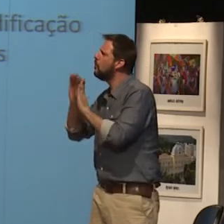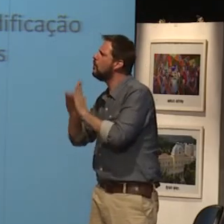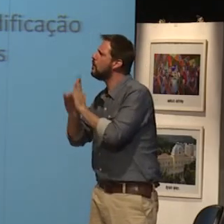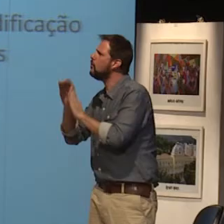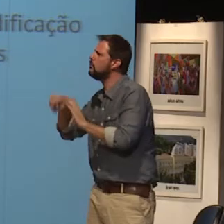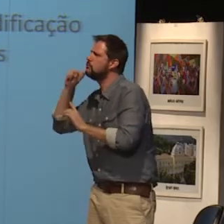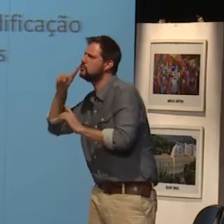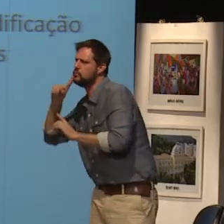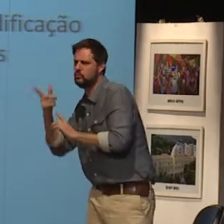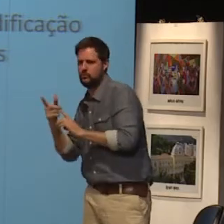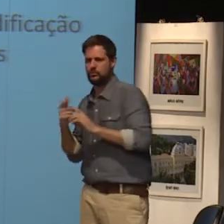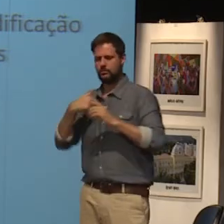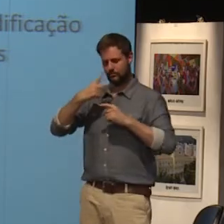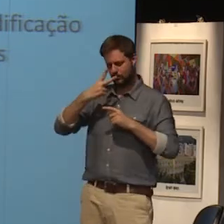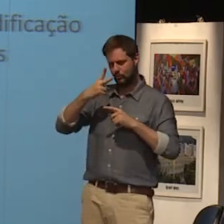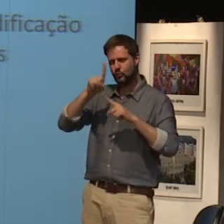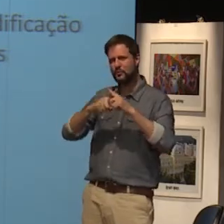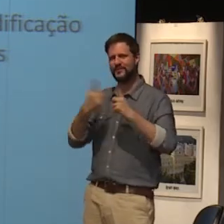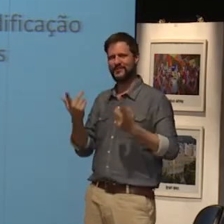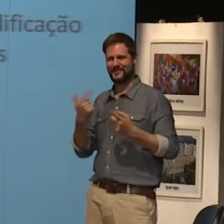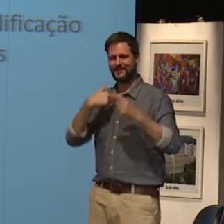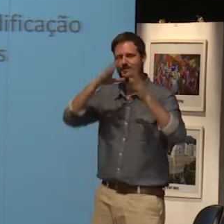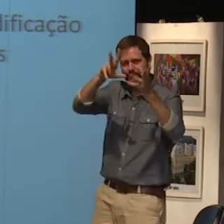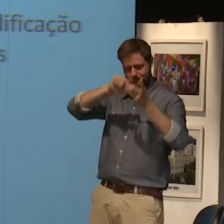e sentir melhor o que é esse conceito, esse